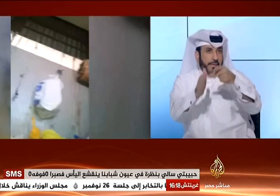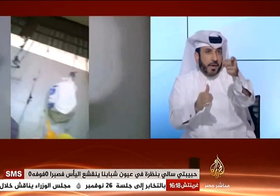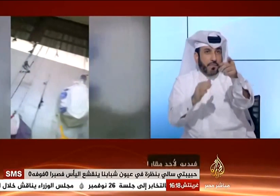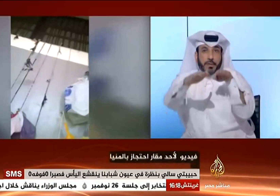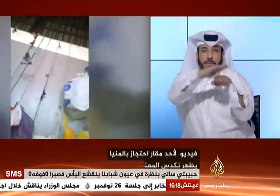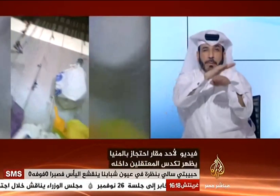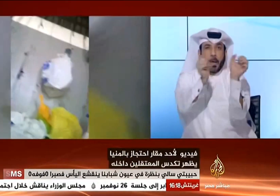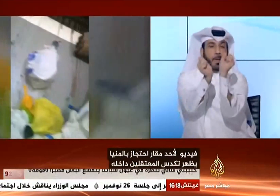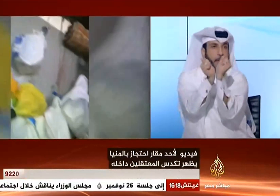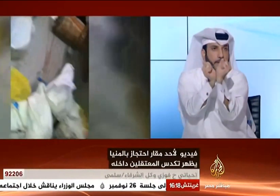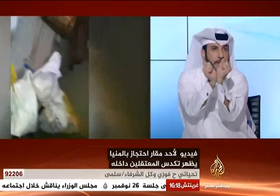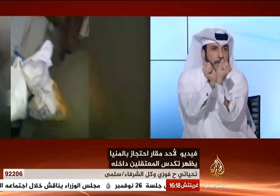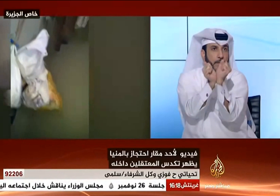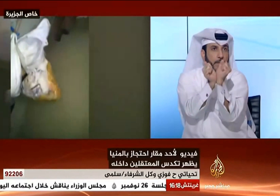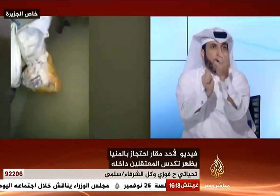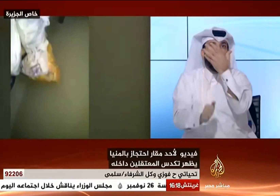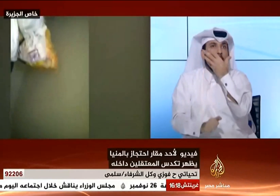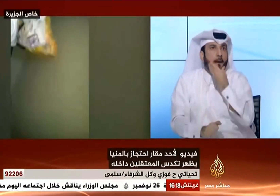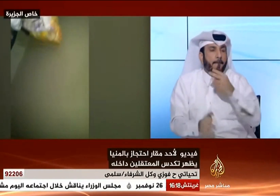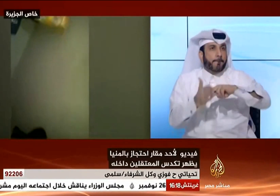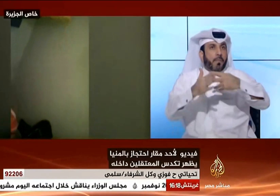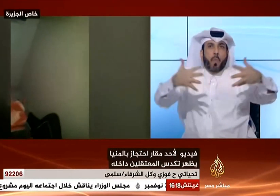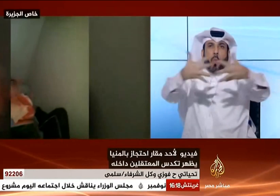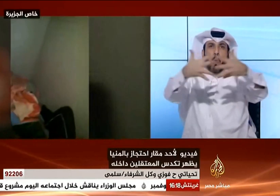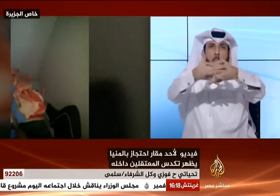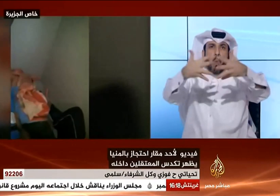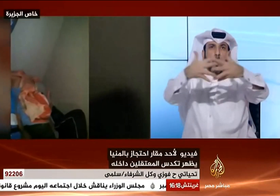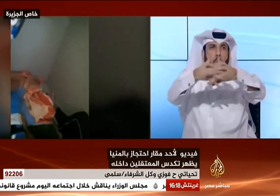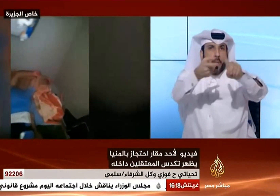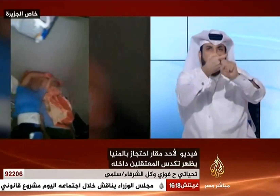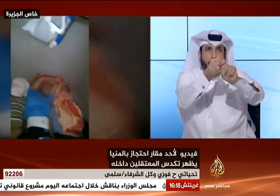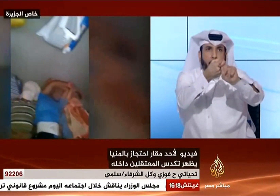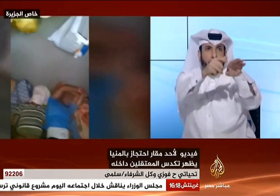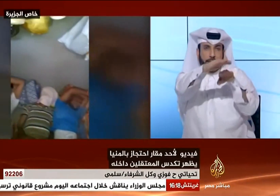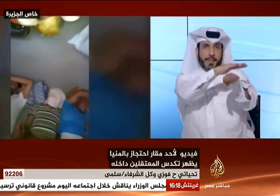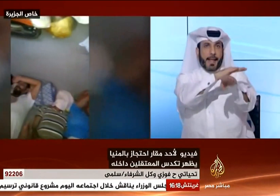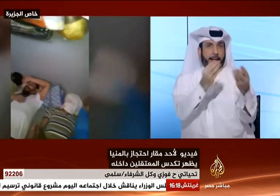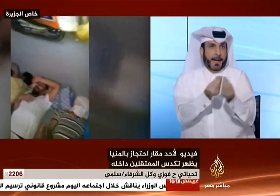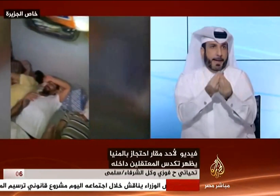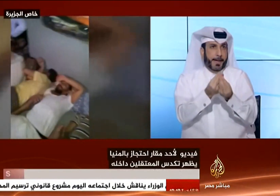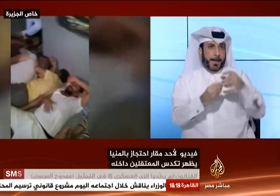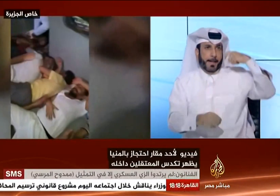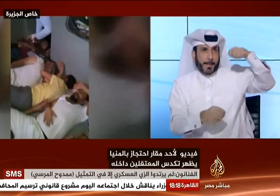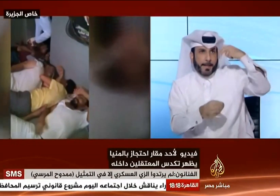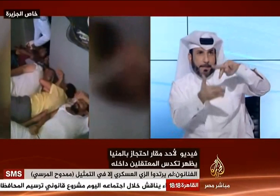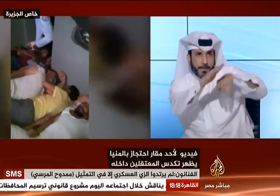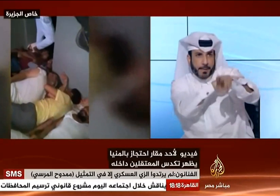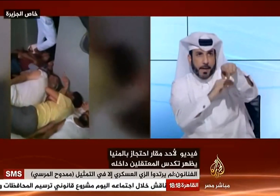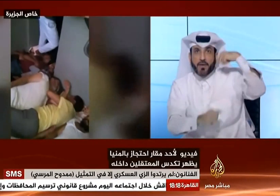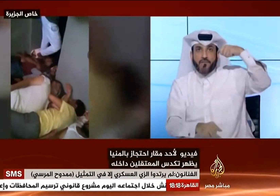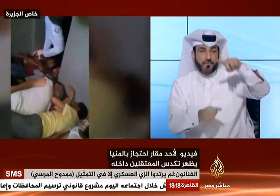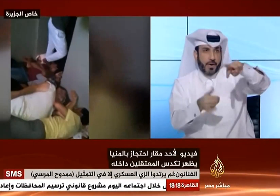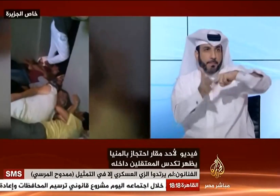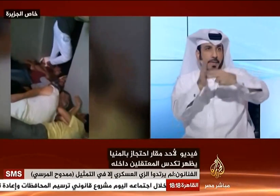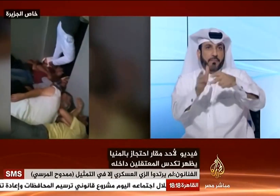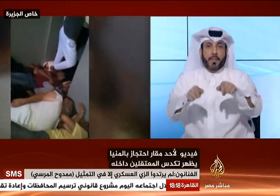الاوضاع غير الادميه والتكدس التي يعيش فيه المعتقلون كما يظهر الفيديو زنزانه تقدر مساحتها